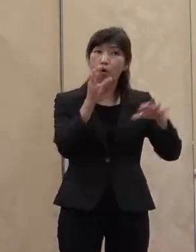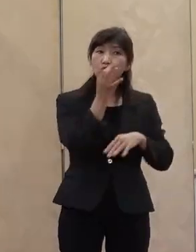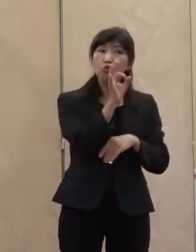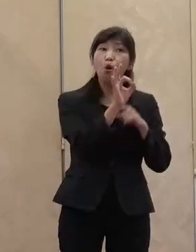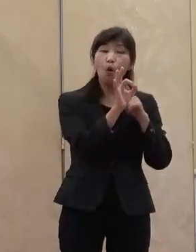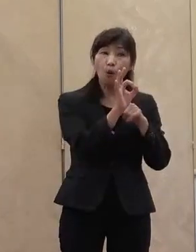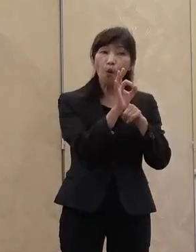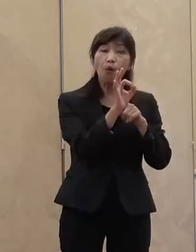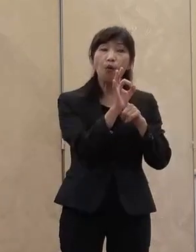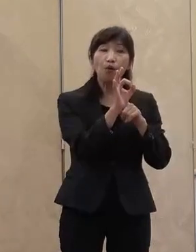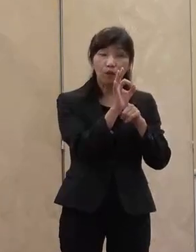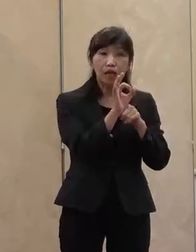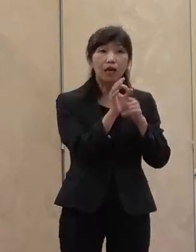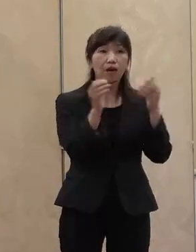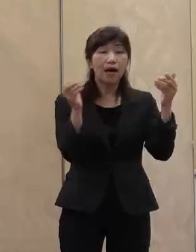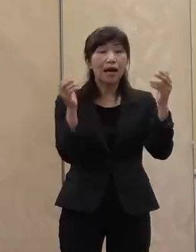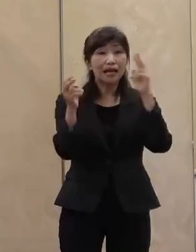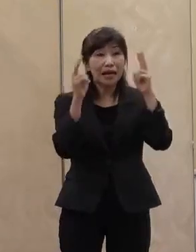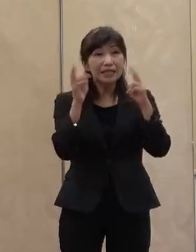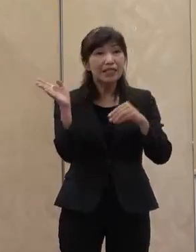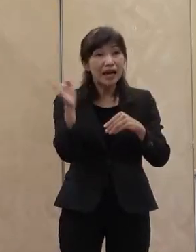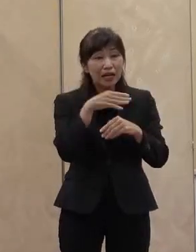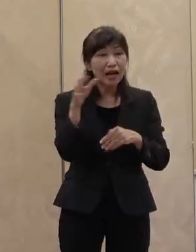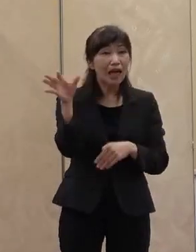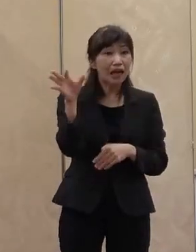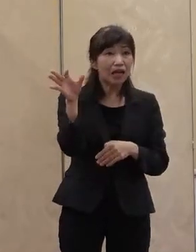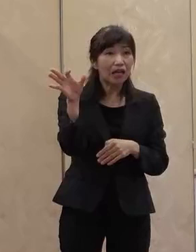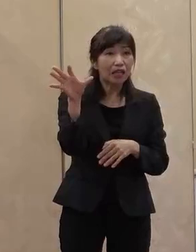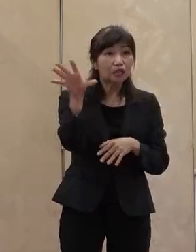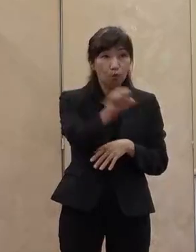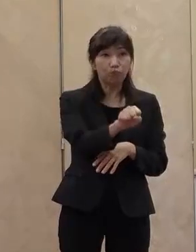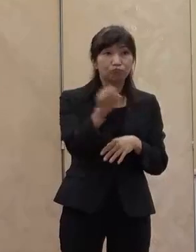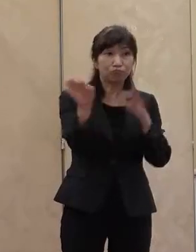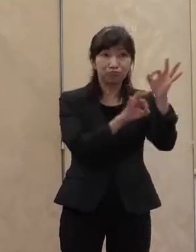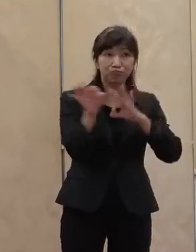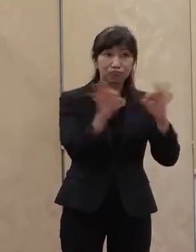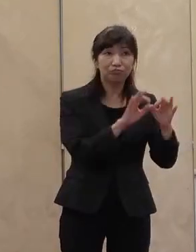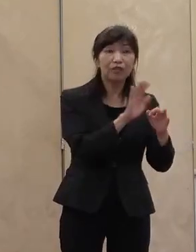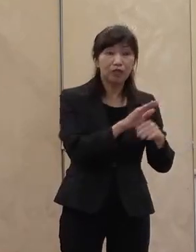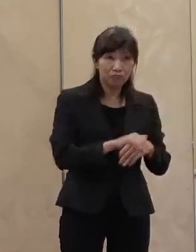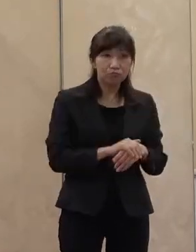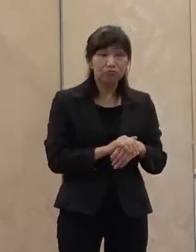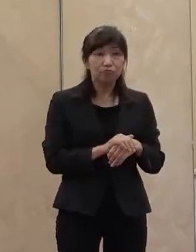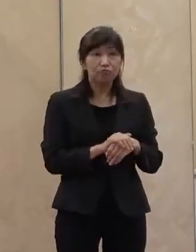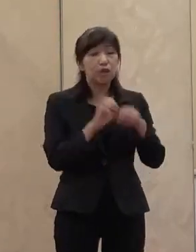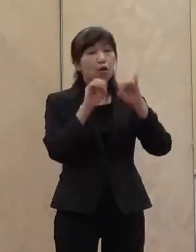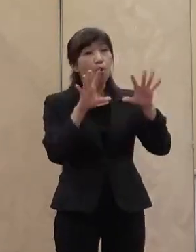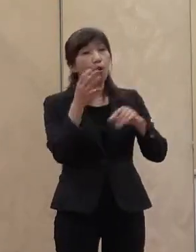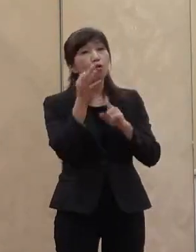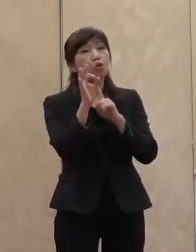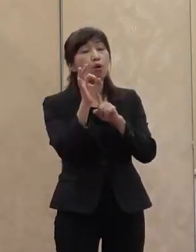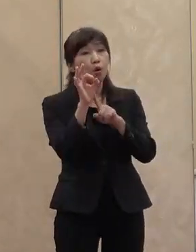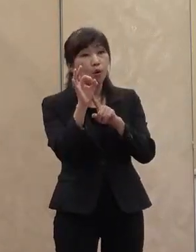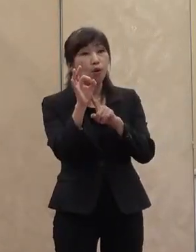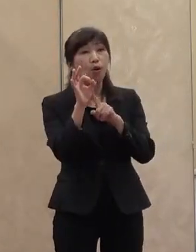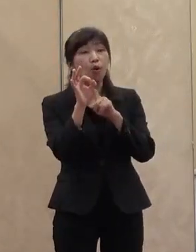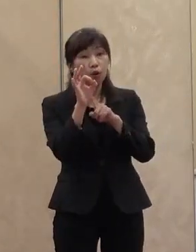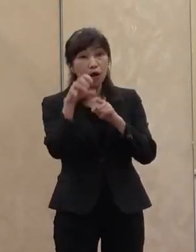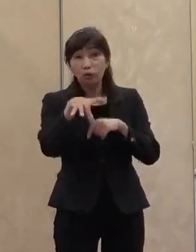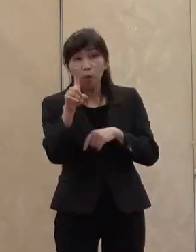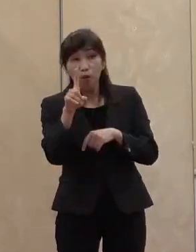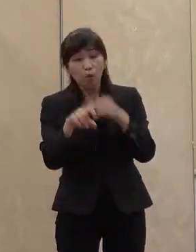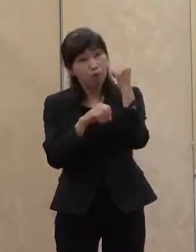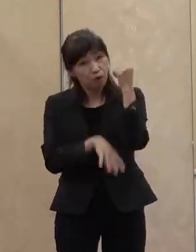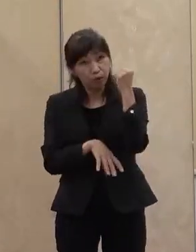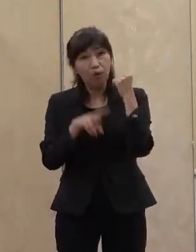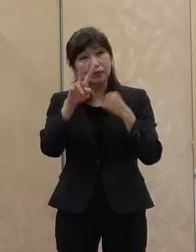から取りますから、顧客が増えるということになります。でも広告料ってじゃあどこから出てるのといえば、これ25万円渡しますんでね、ある